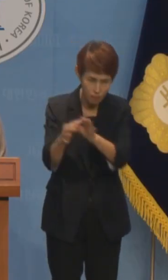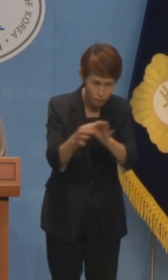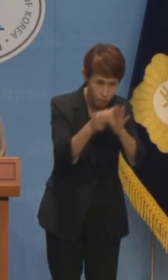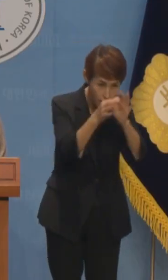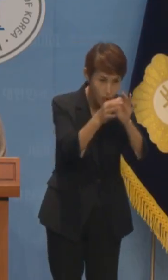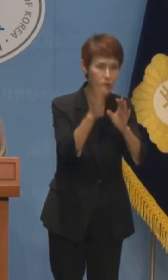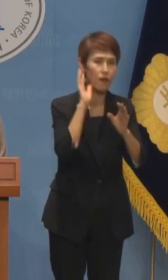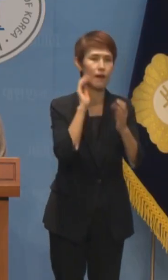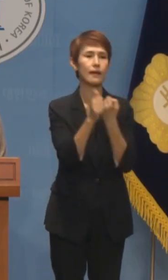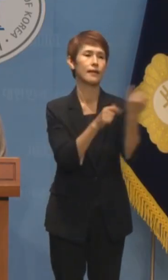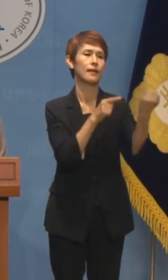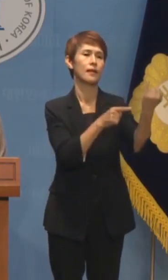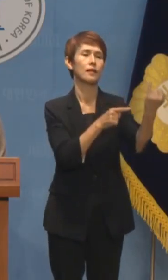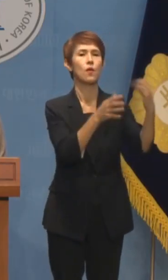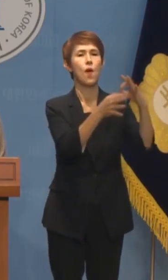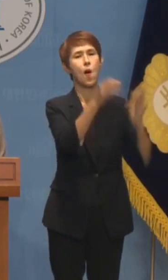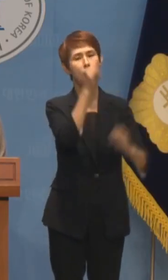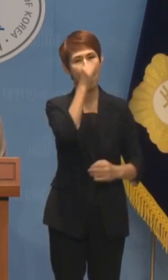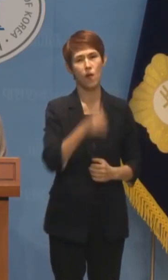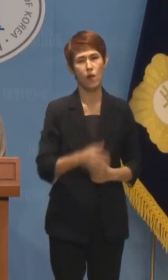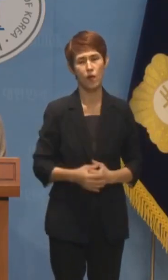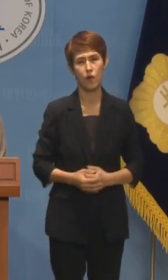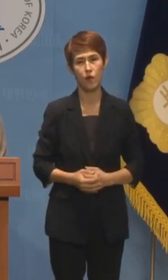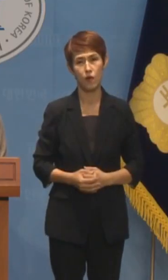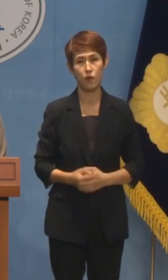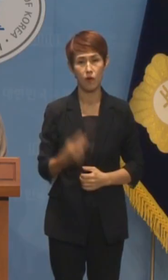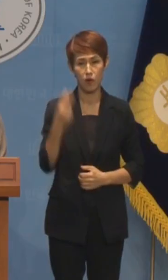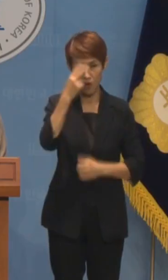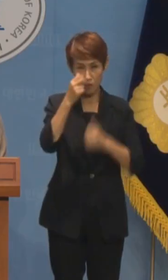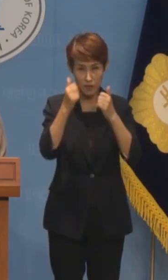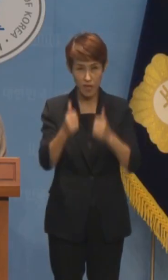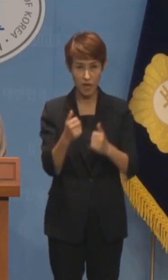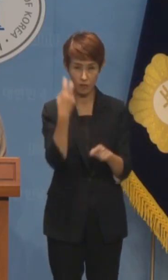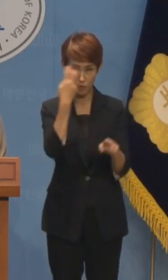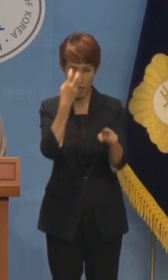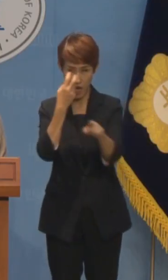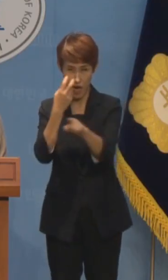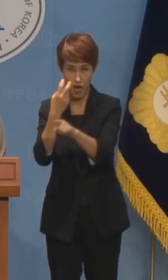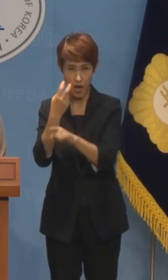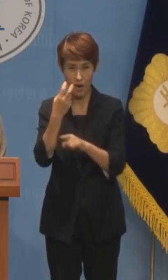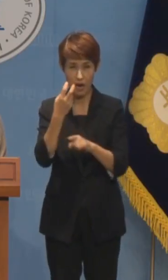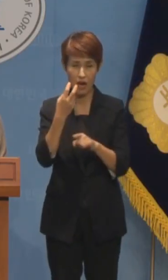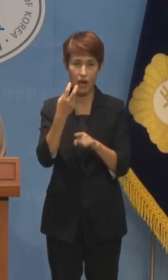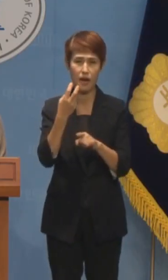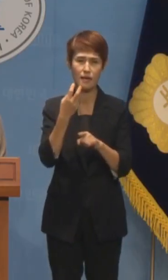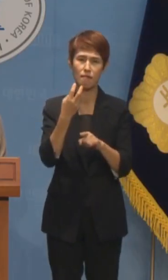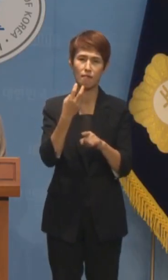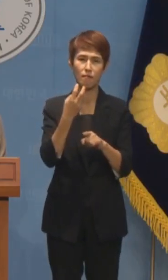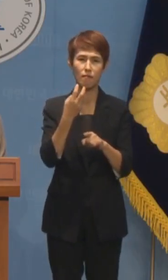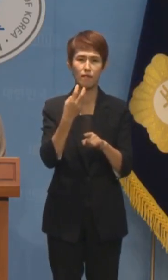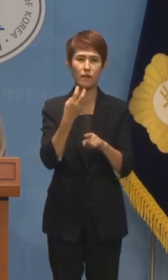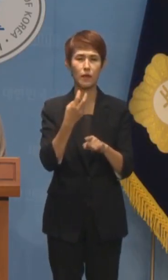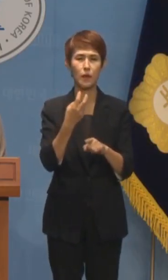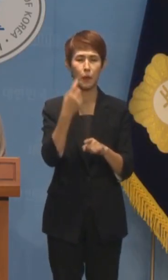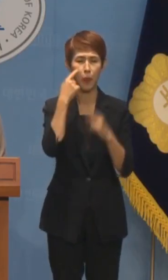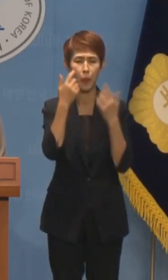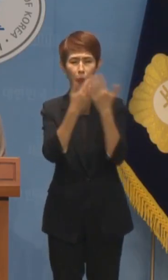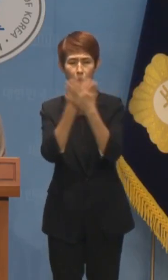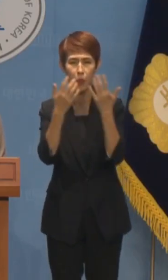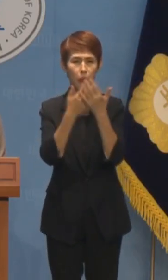역시나 김건희 여사입니다. 검찰의 황제 조사가 해결책이라는 착각에서